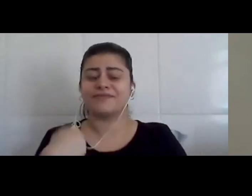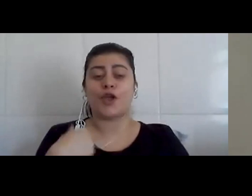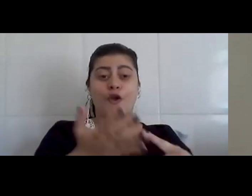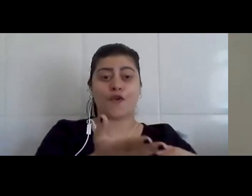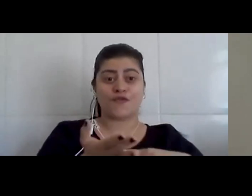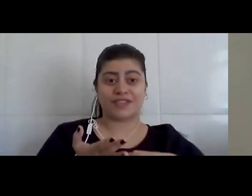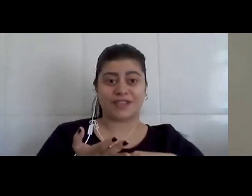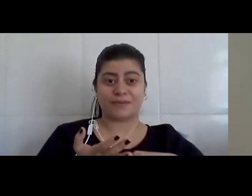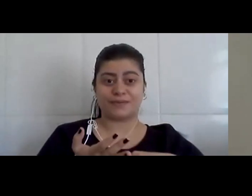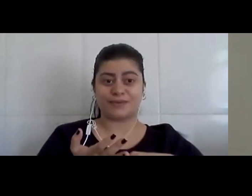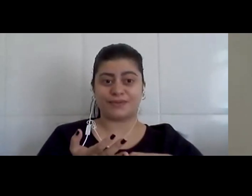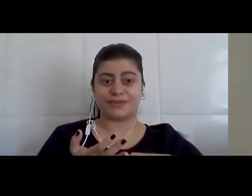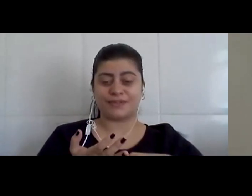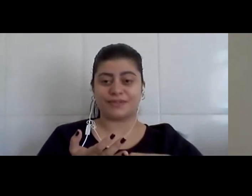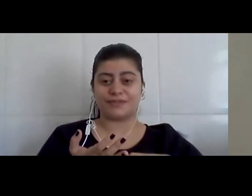convidamos